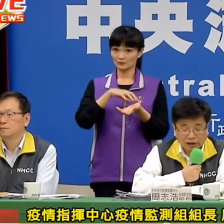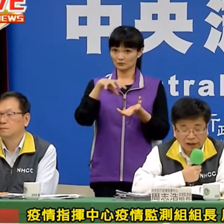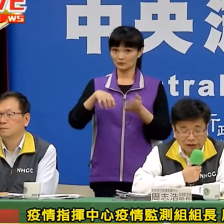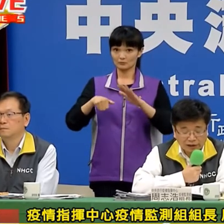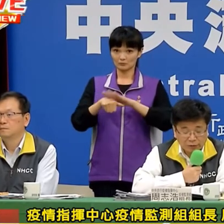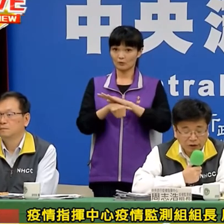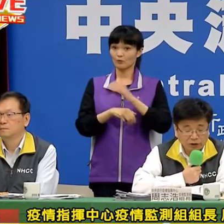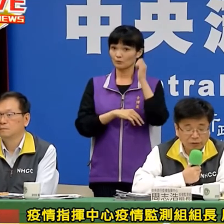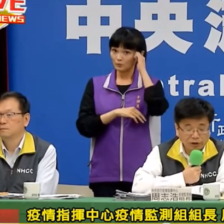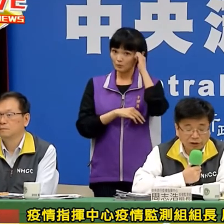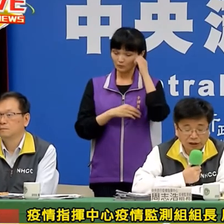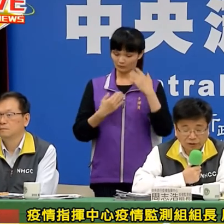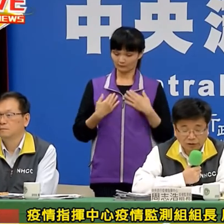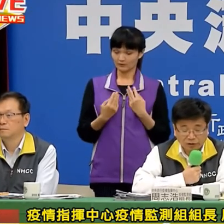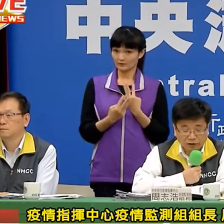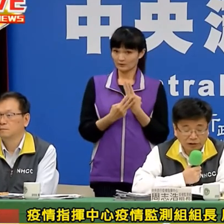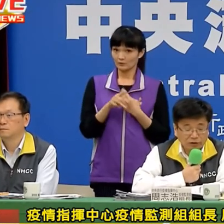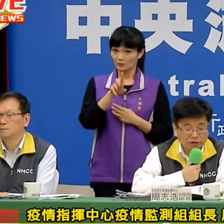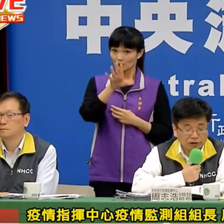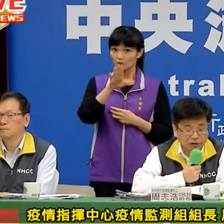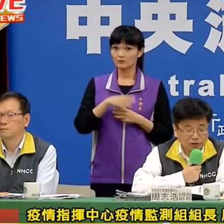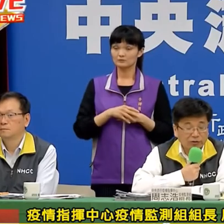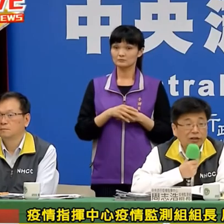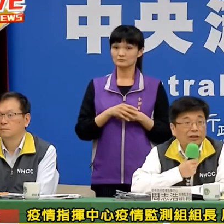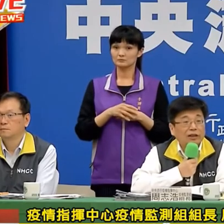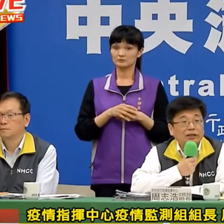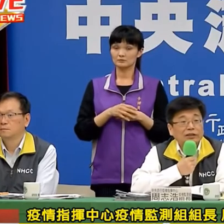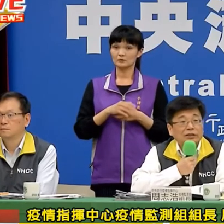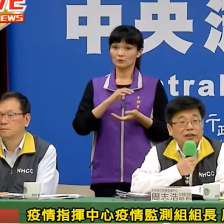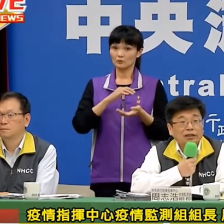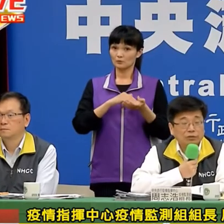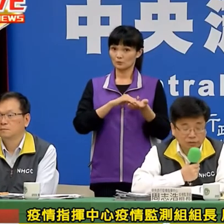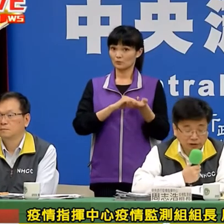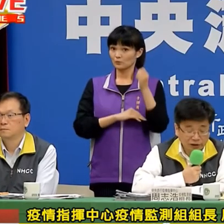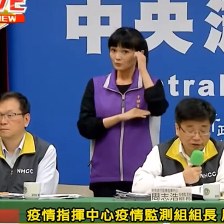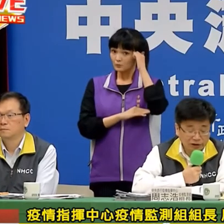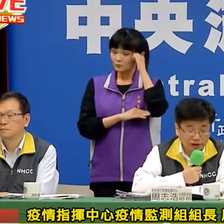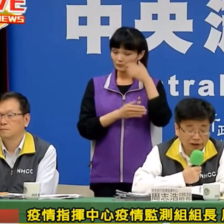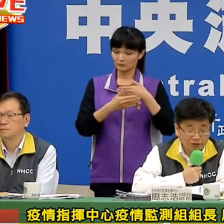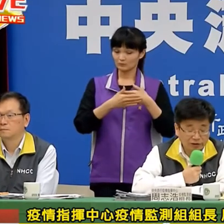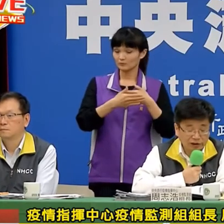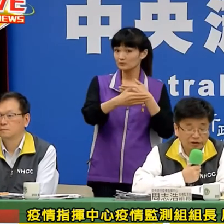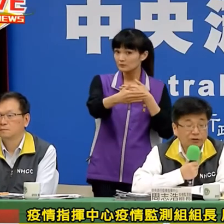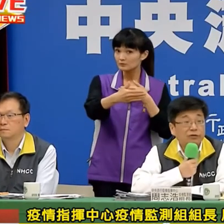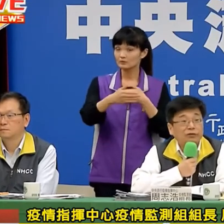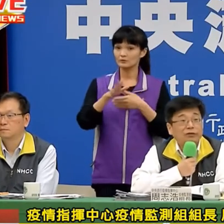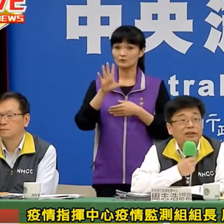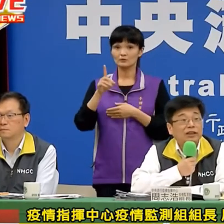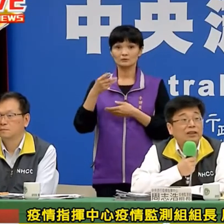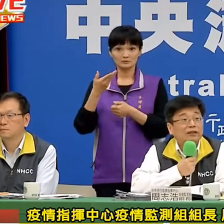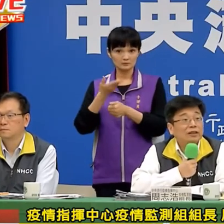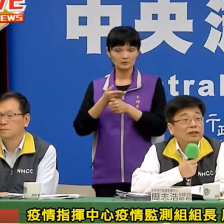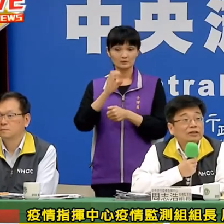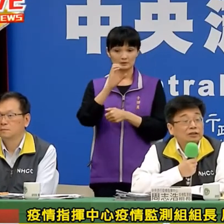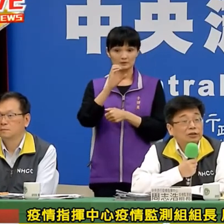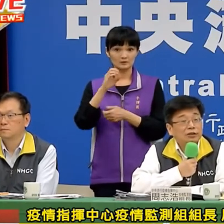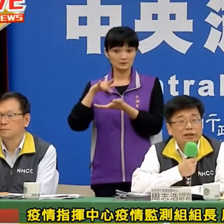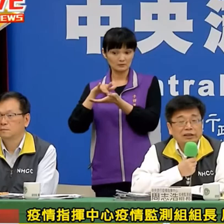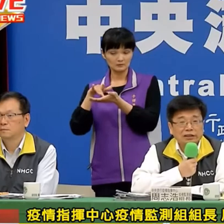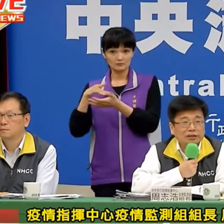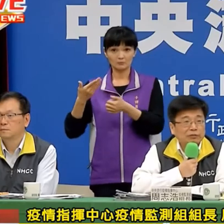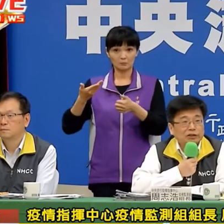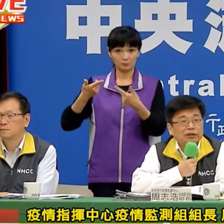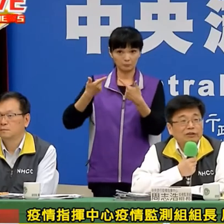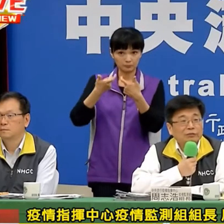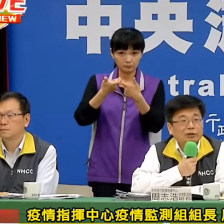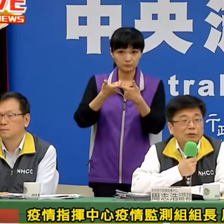炎。哈，那他在住院的过程当中啊，的确有使用刚才大家所问到的这些 hydroxychloroquine 哈。就